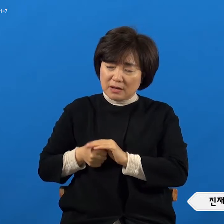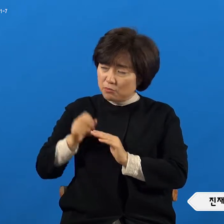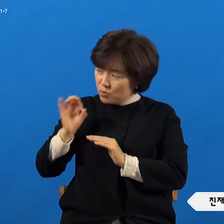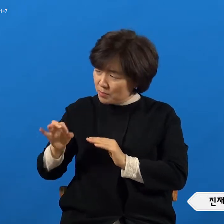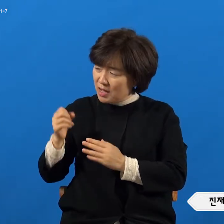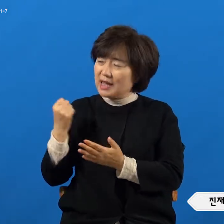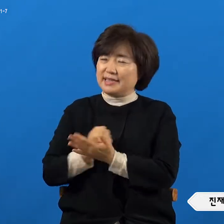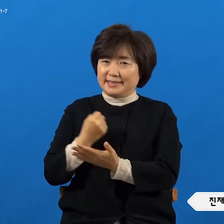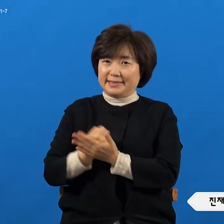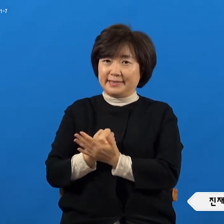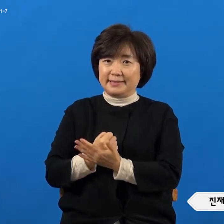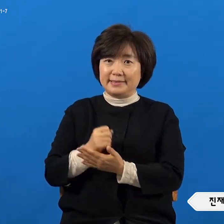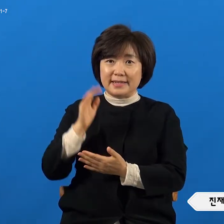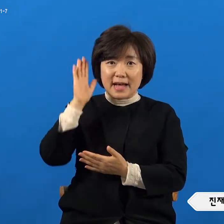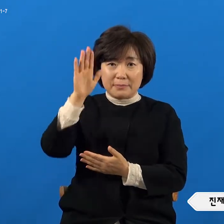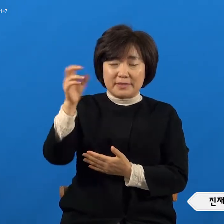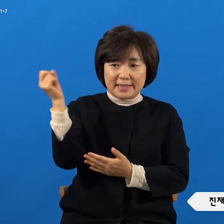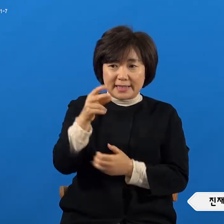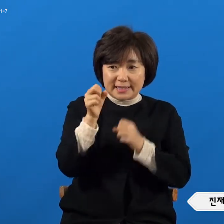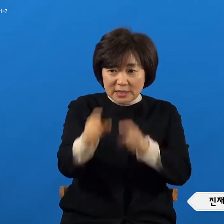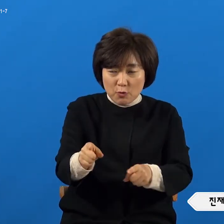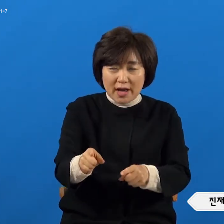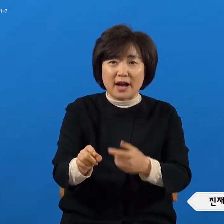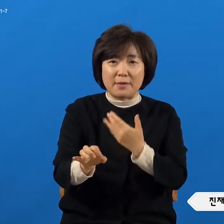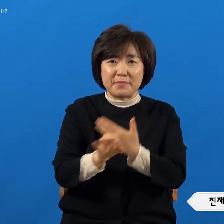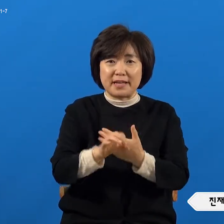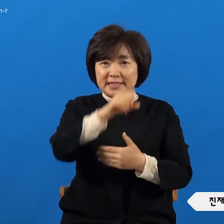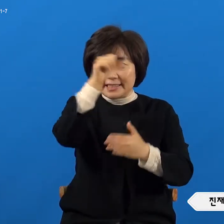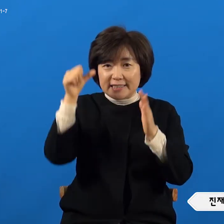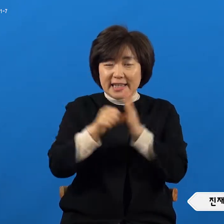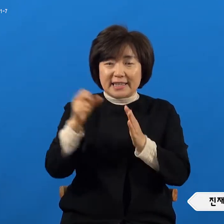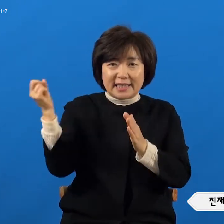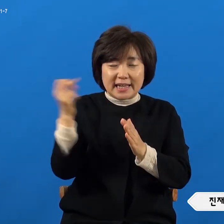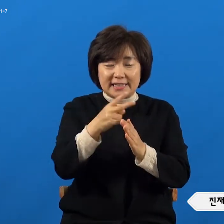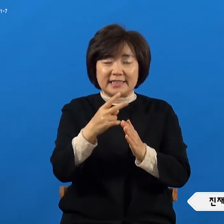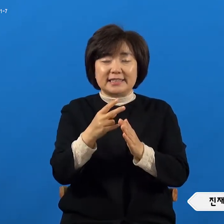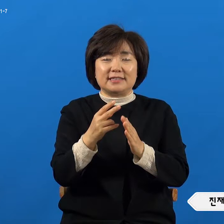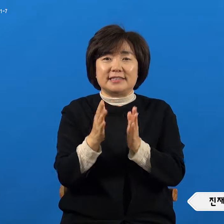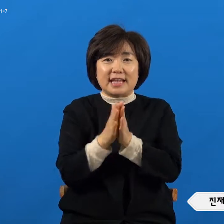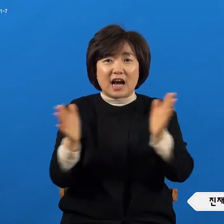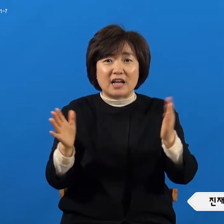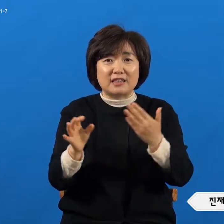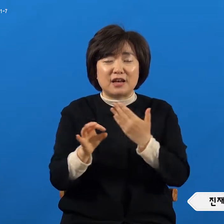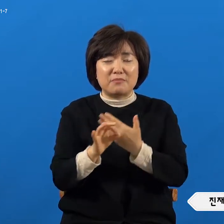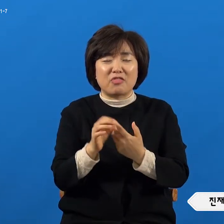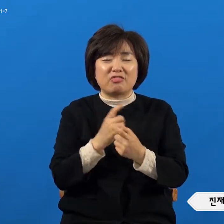기회가 된다면 다시 내가 인생을 산다면 조금 더